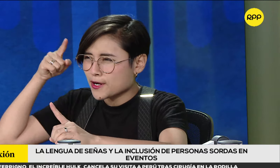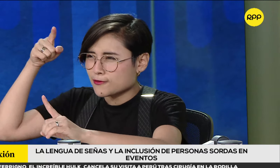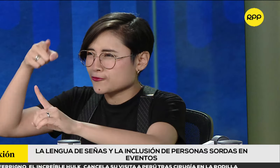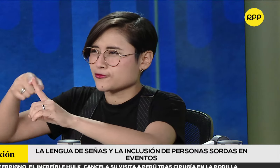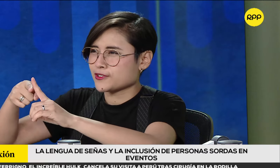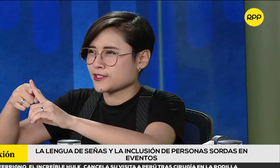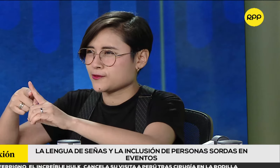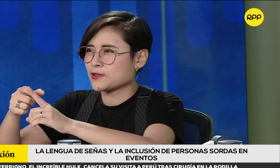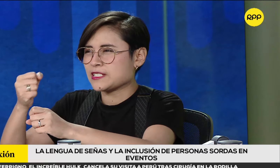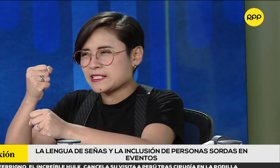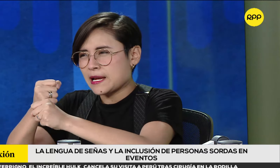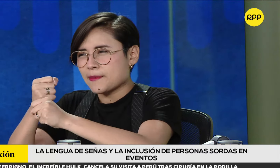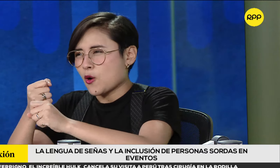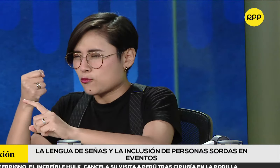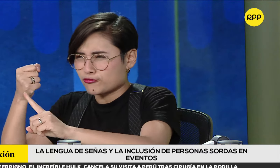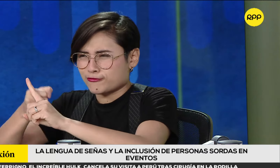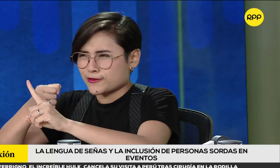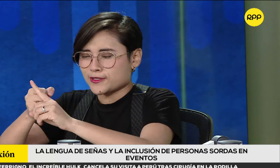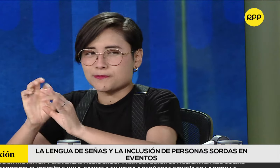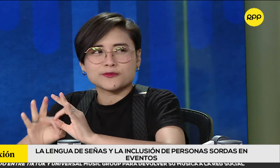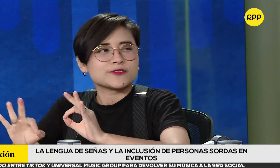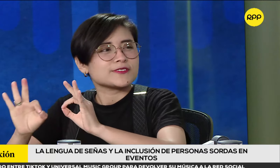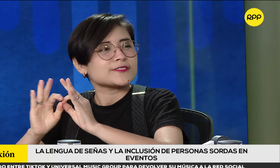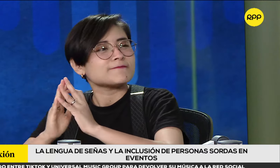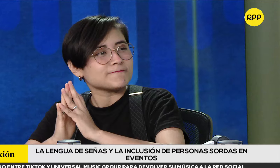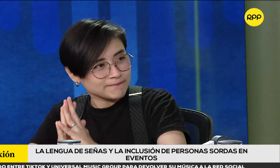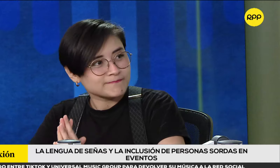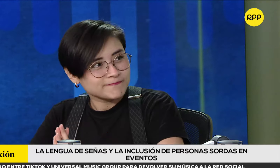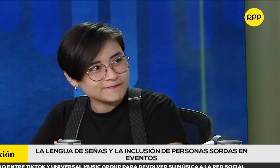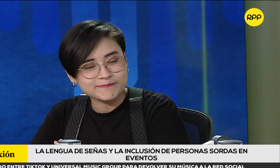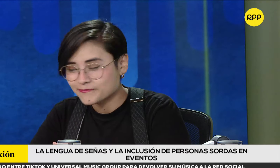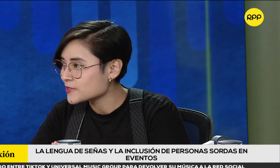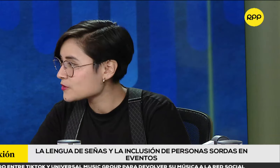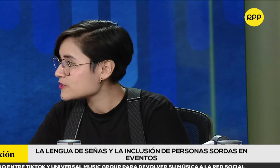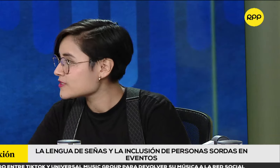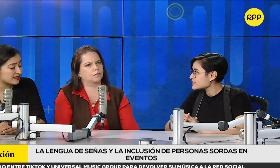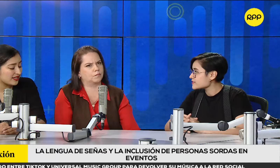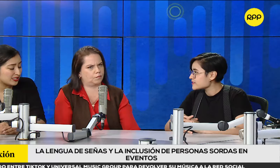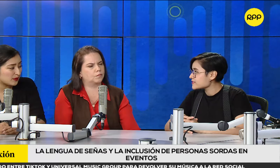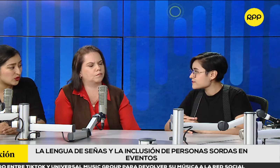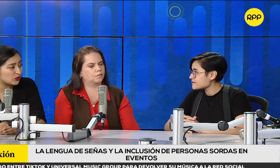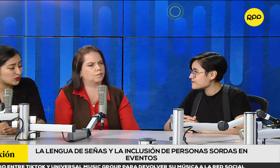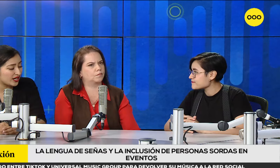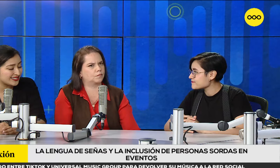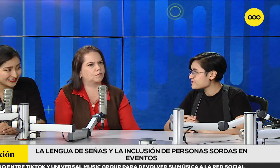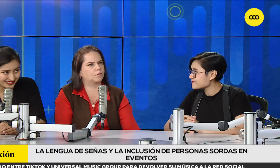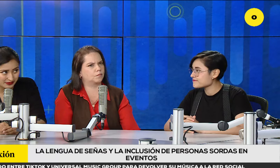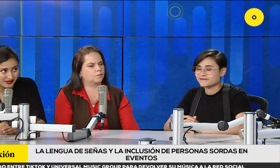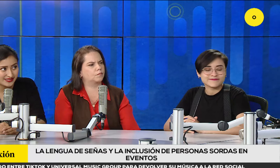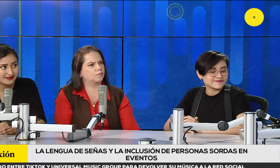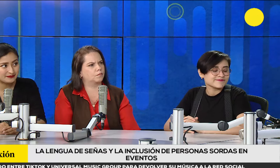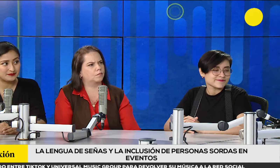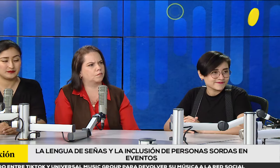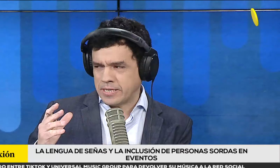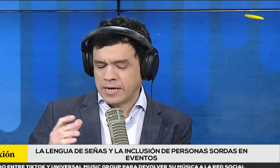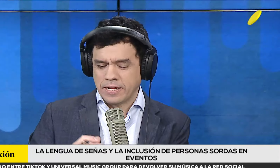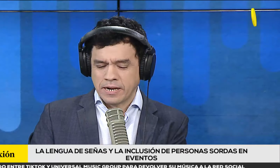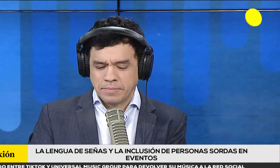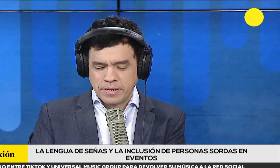dispersando, que se siga luchando contra esto para que tengan más espacios culturales accesibles. Qué lindo mensaje realmente,